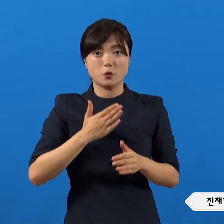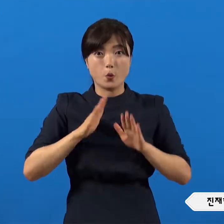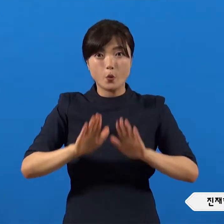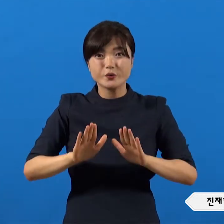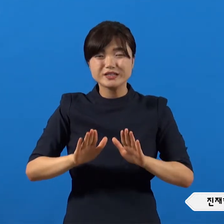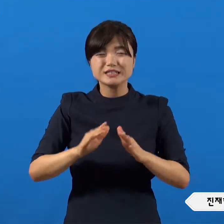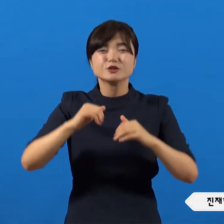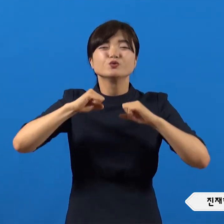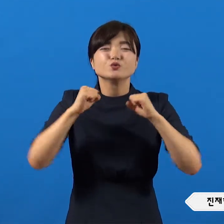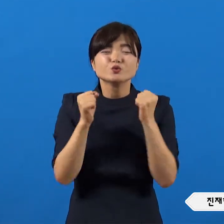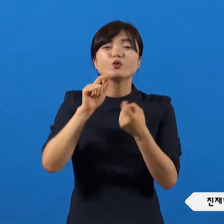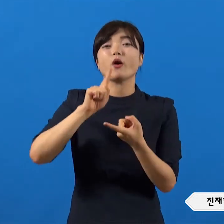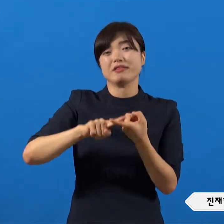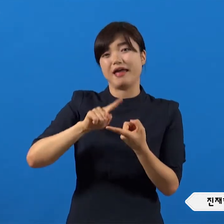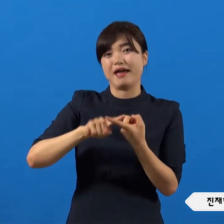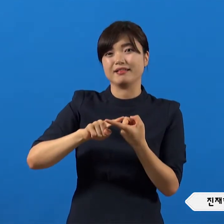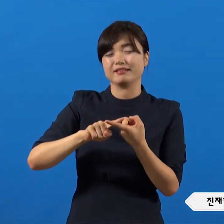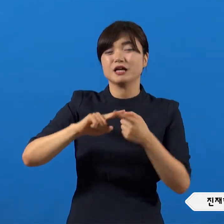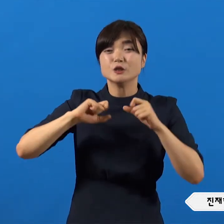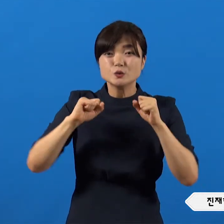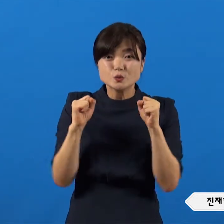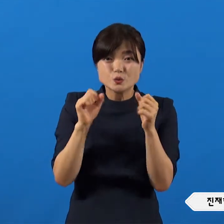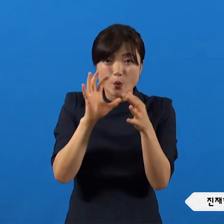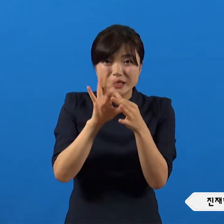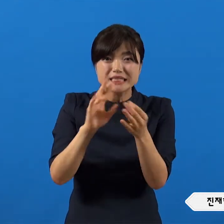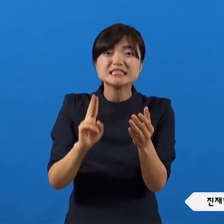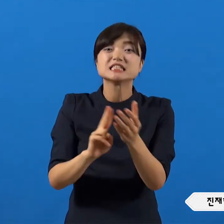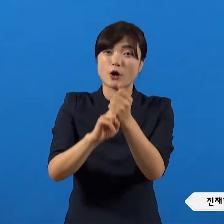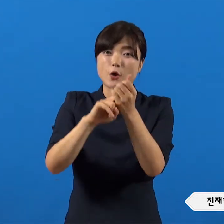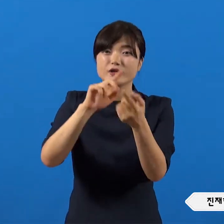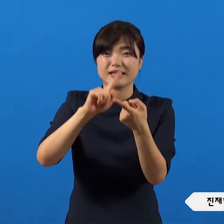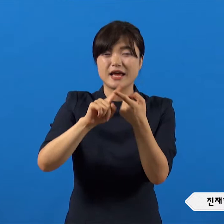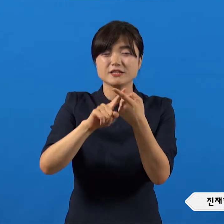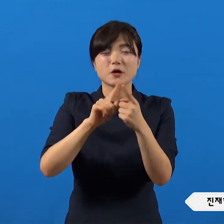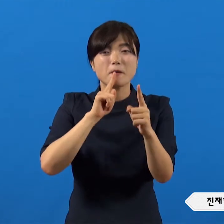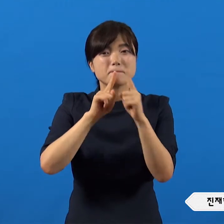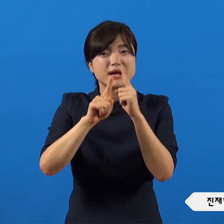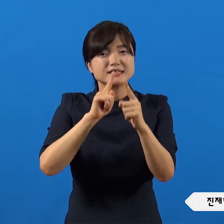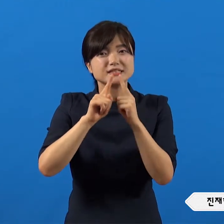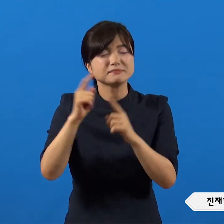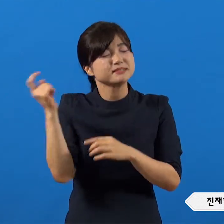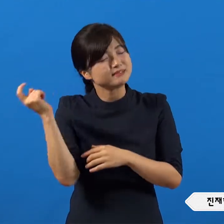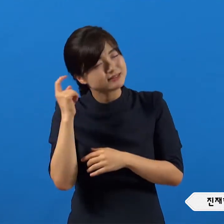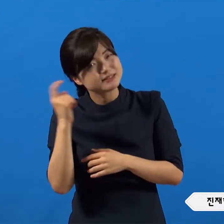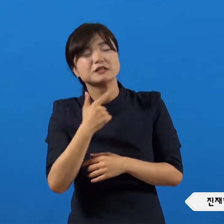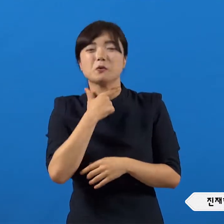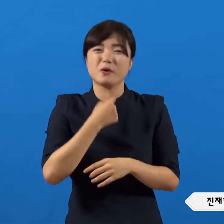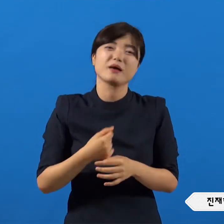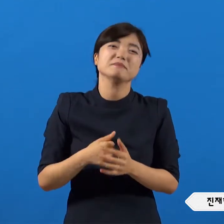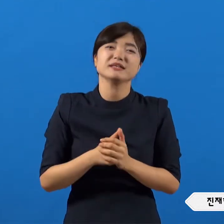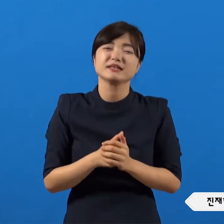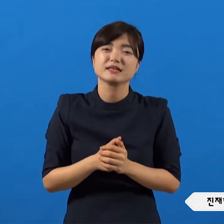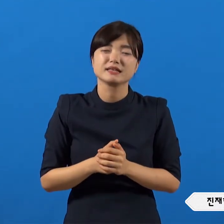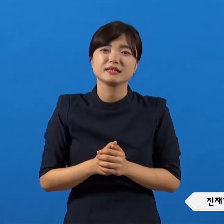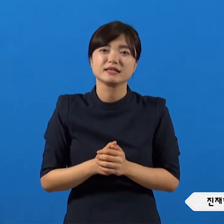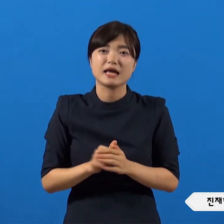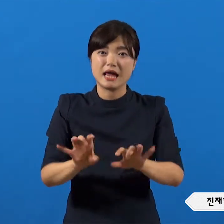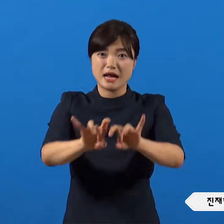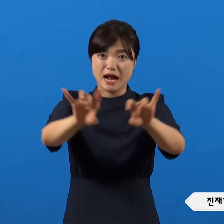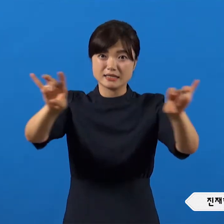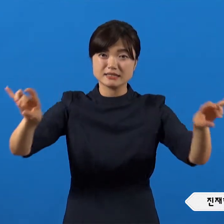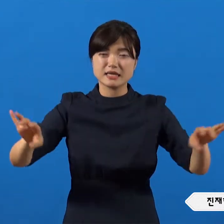함께 순종의 기적이란 제목으로 하나님의 말씀을 나누고자 합니다.